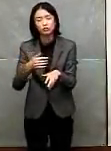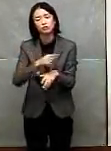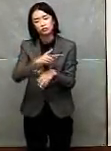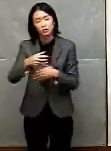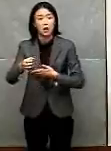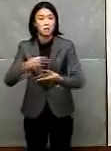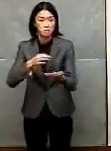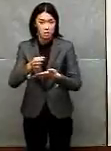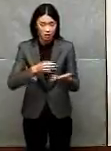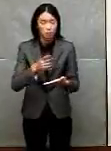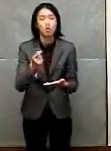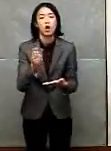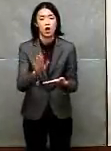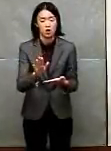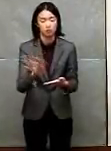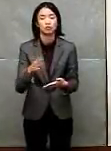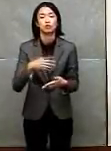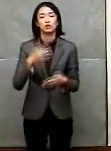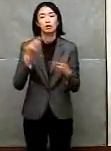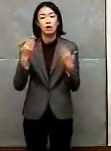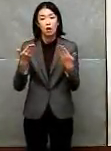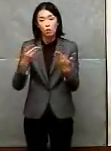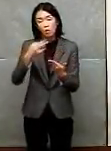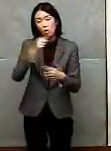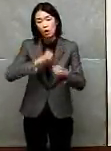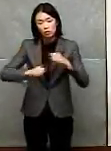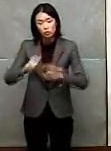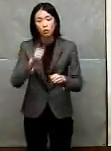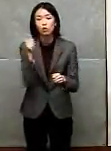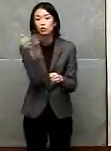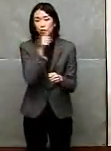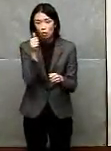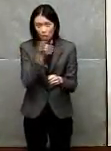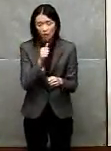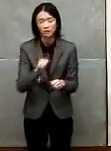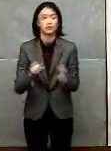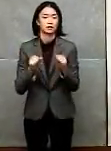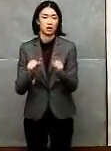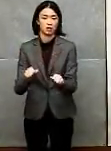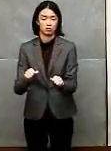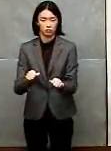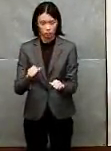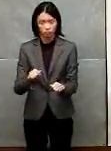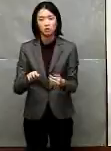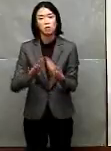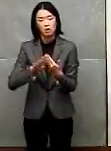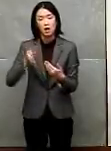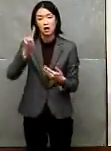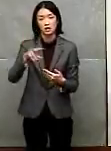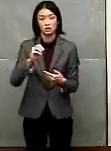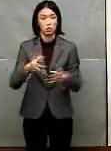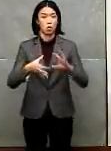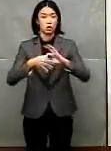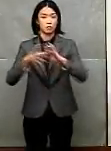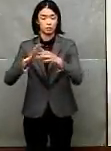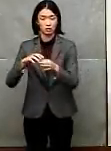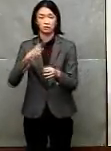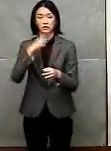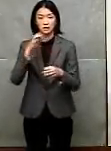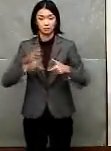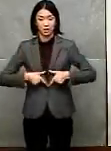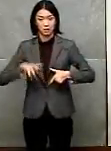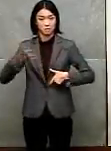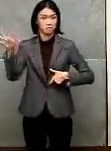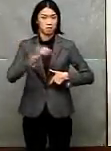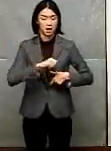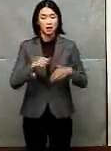の販売、学校活動の紹介などを行いますほか、リオデジャネイロオリンピック銀メダリスト